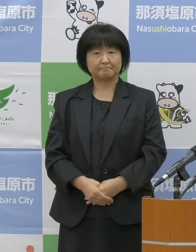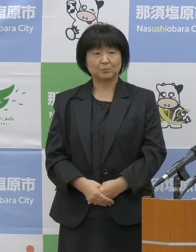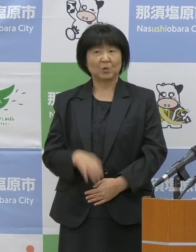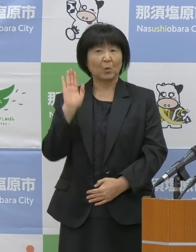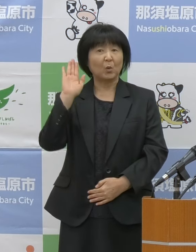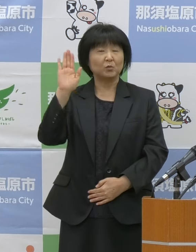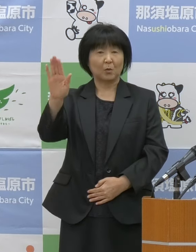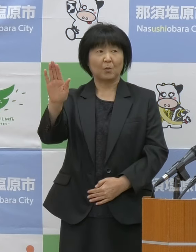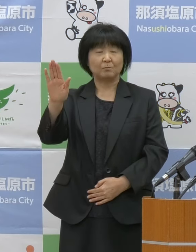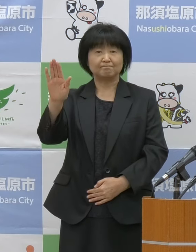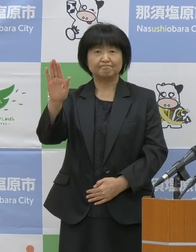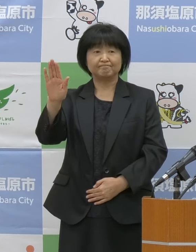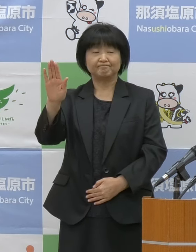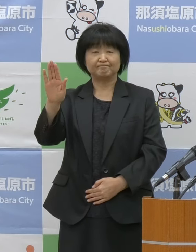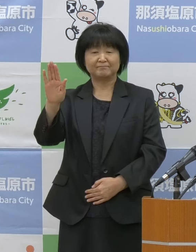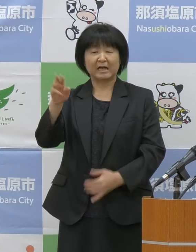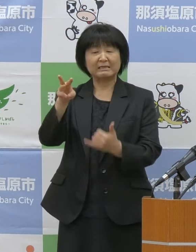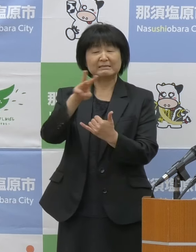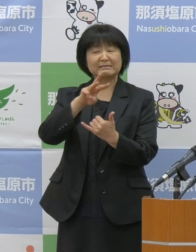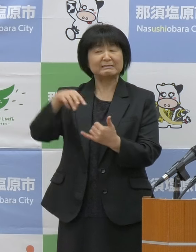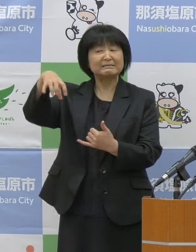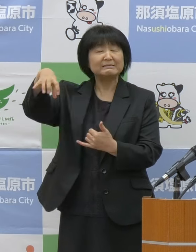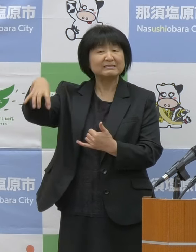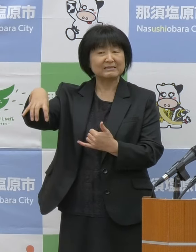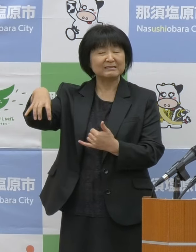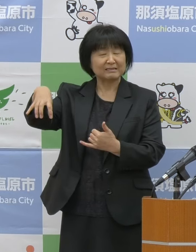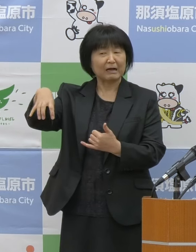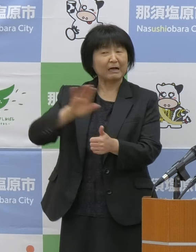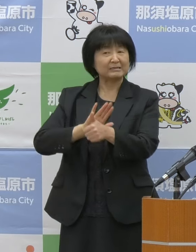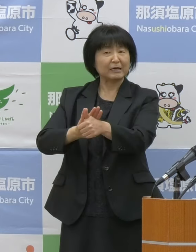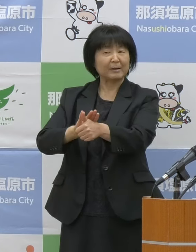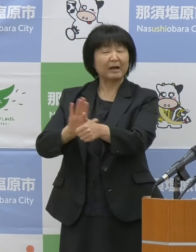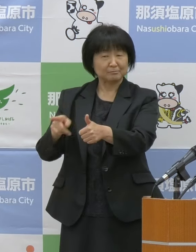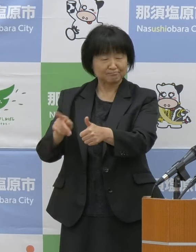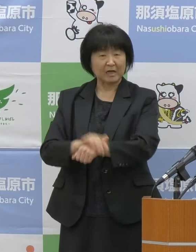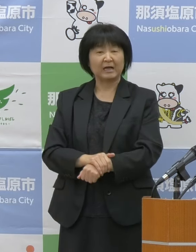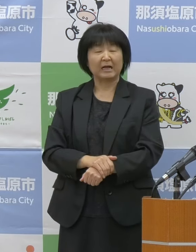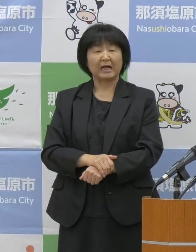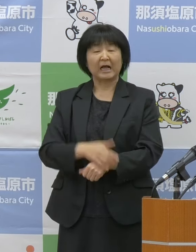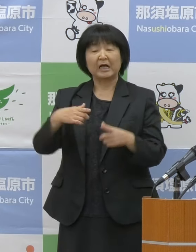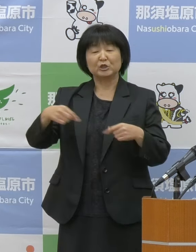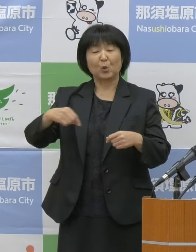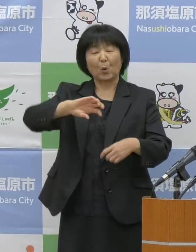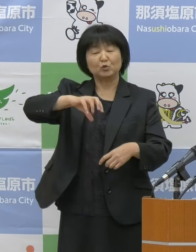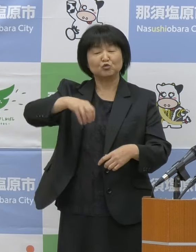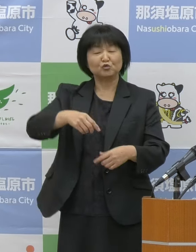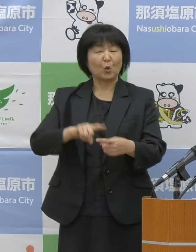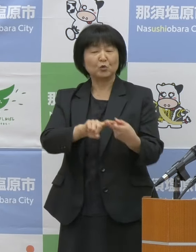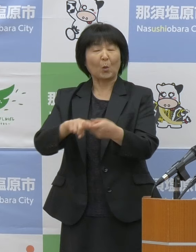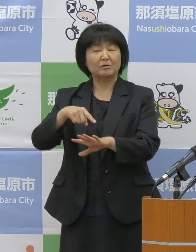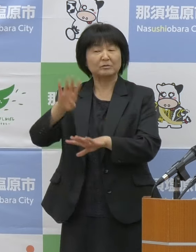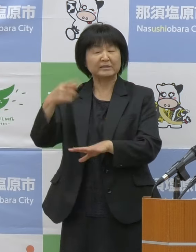今後の、被災地支援、ですがありますが、まず日本水道協会栃木県支部から